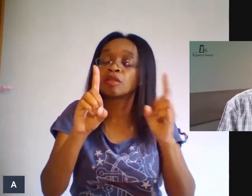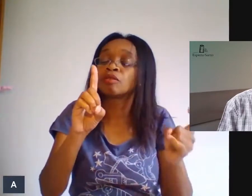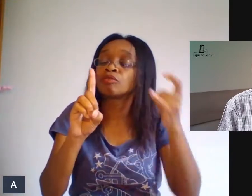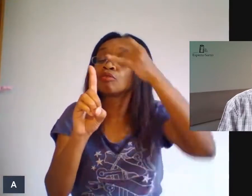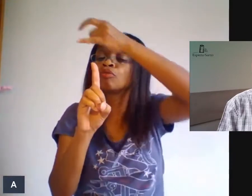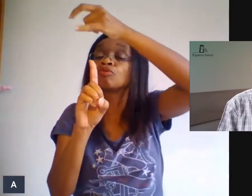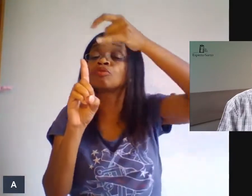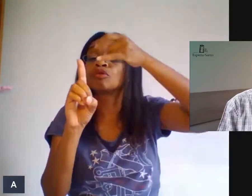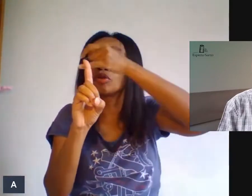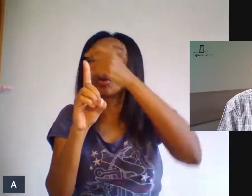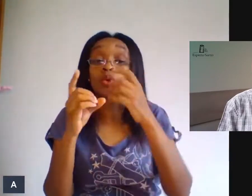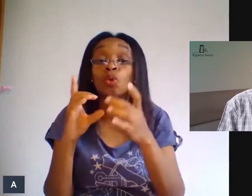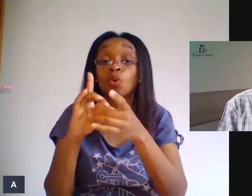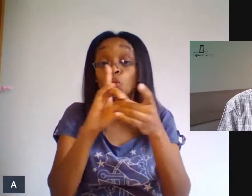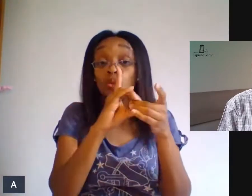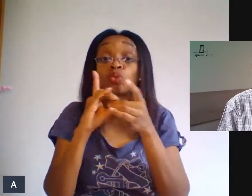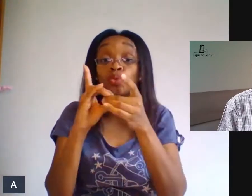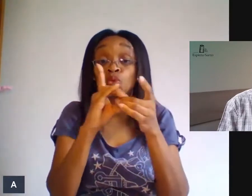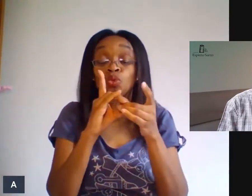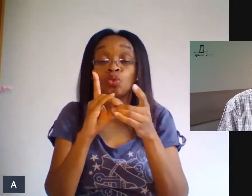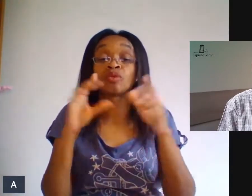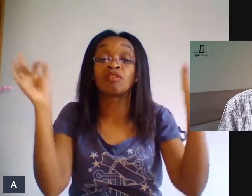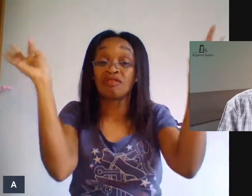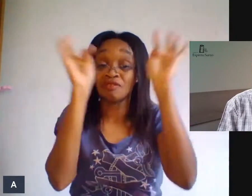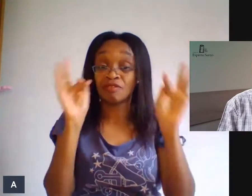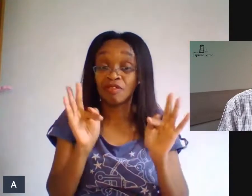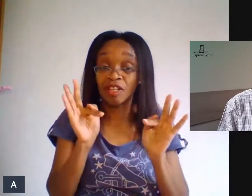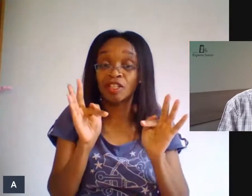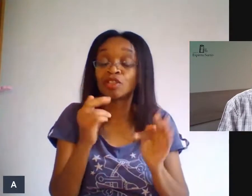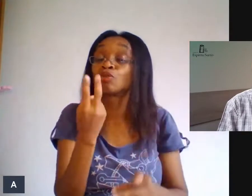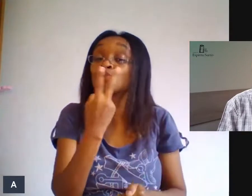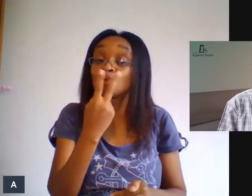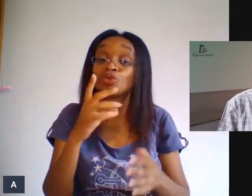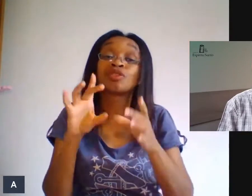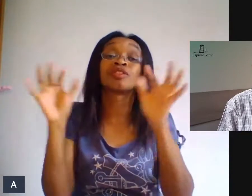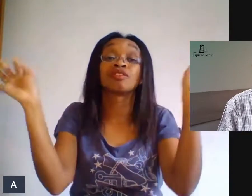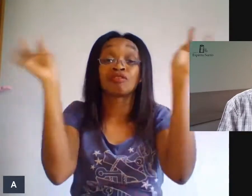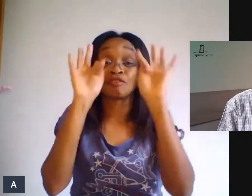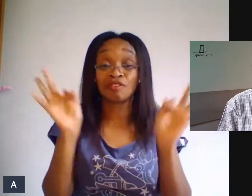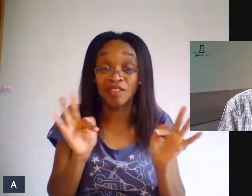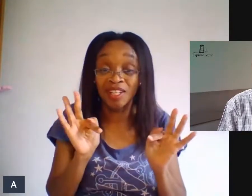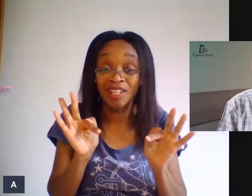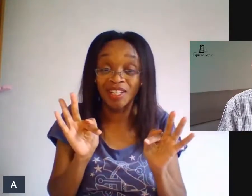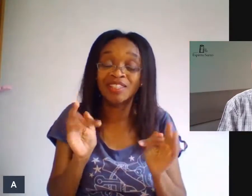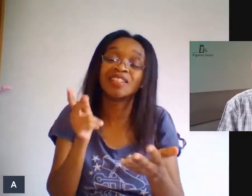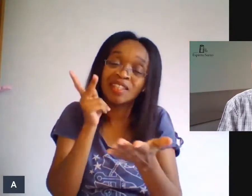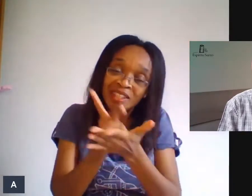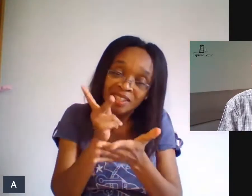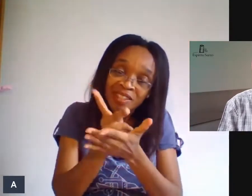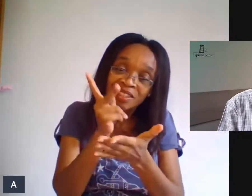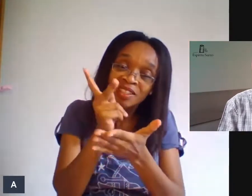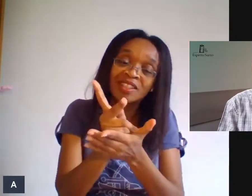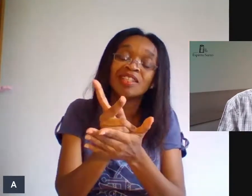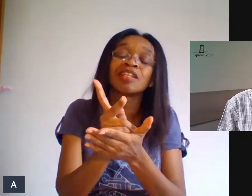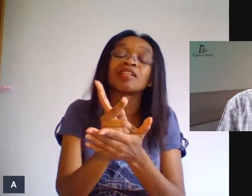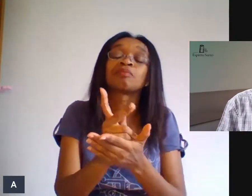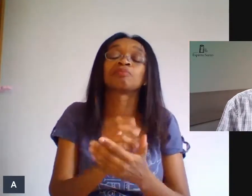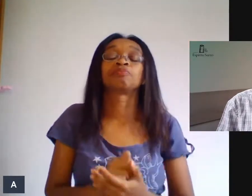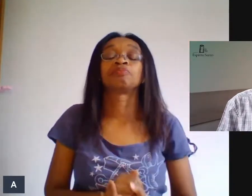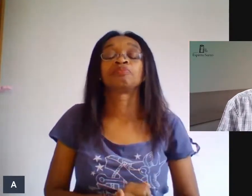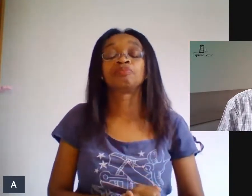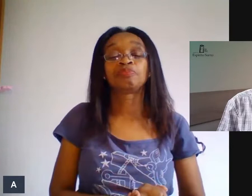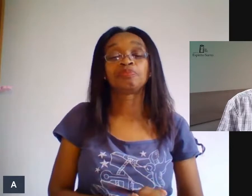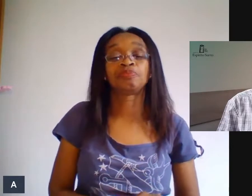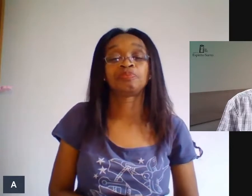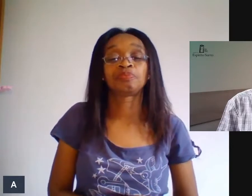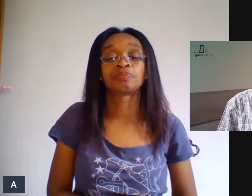vocês serão um casal feliz, né, eternamente, ou seja, enquanto estiverem juntos. Né?